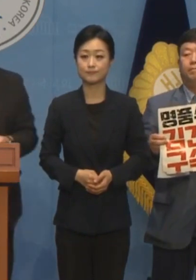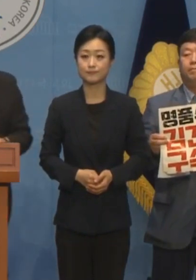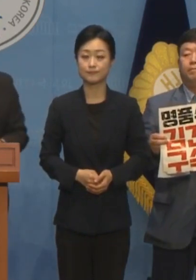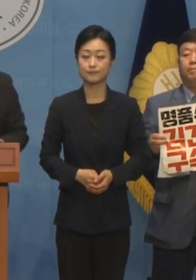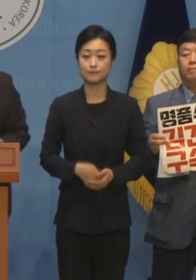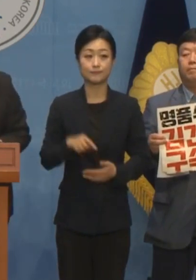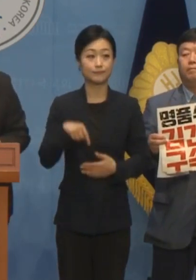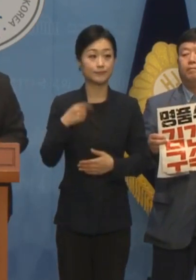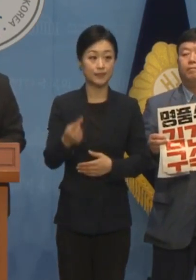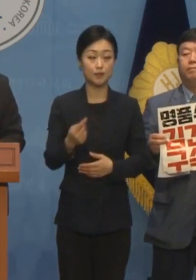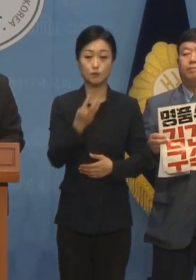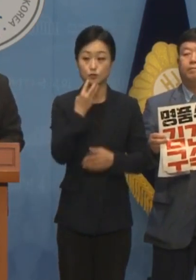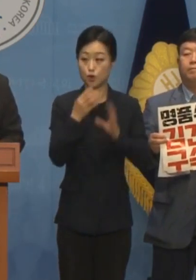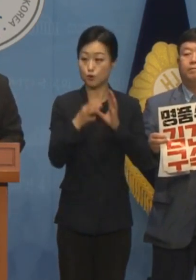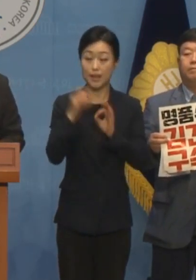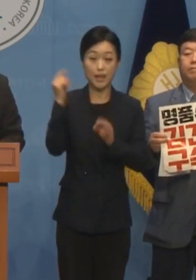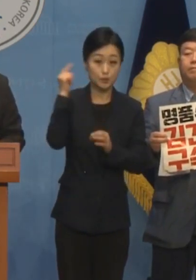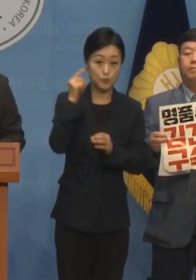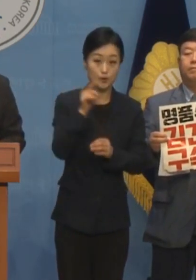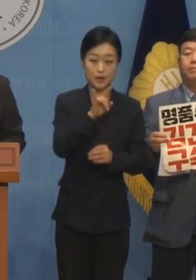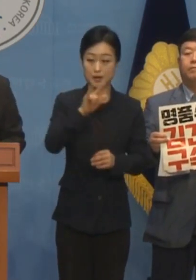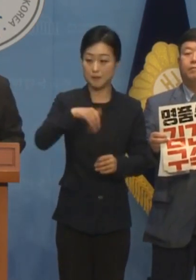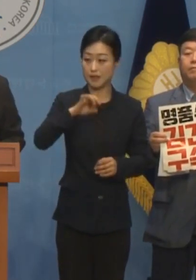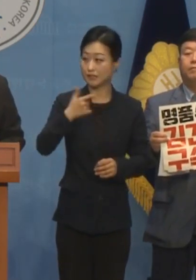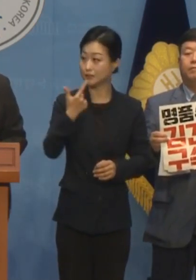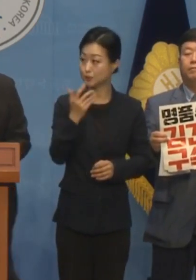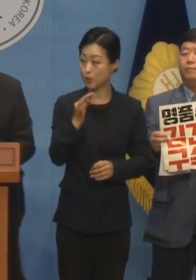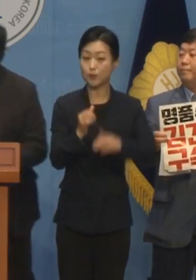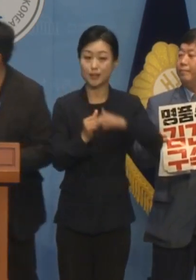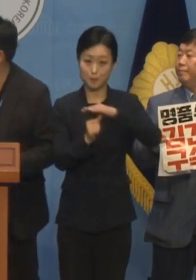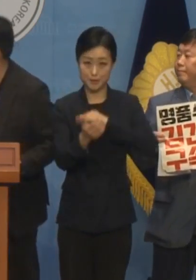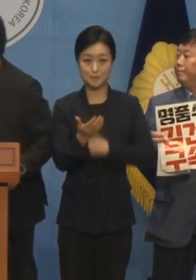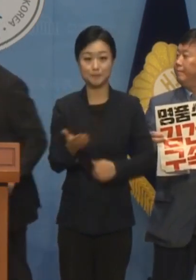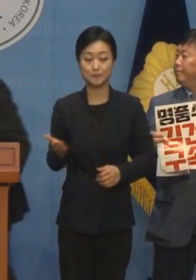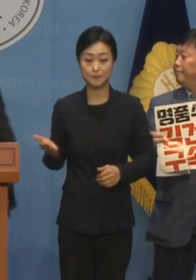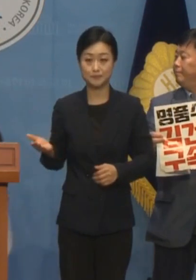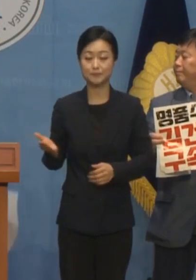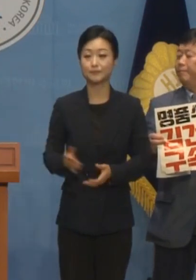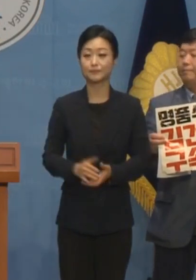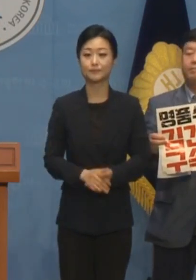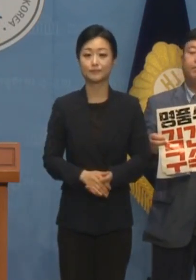네, 다음은 서울의 소리 백은종 대표님 말씀 듣겠습니다.